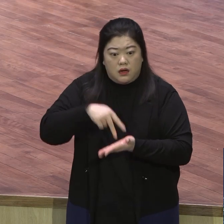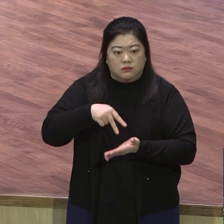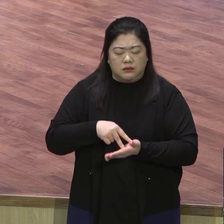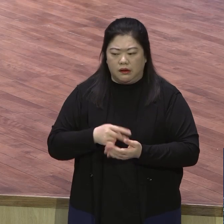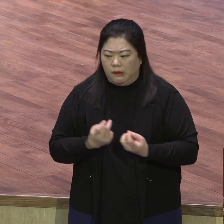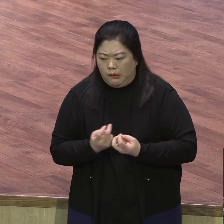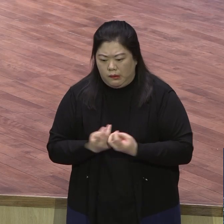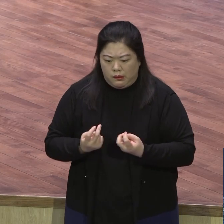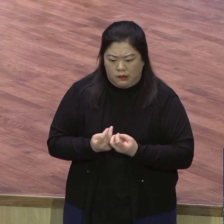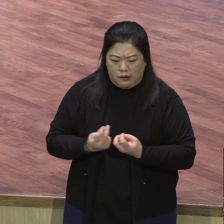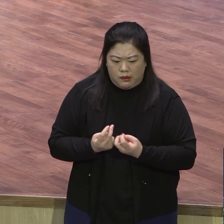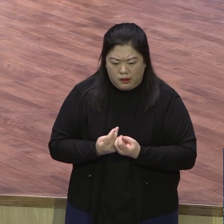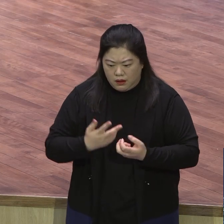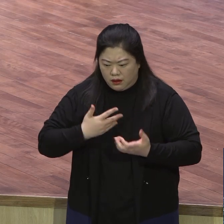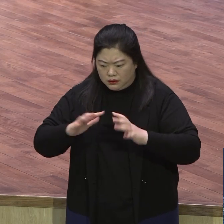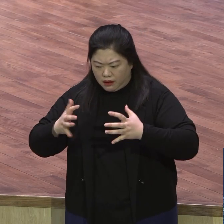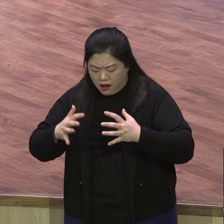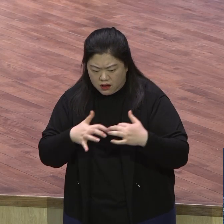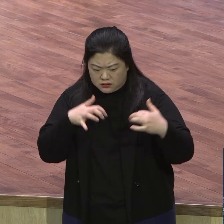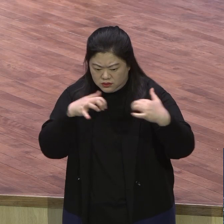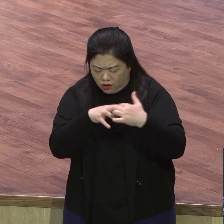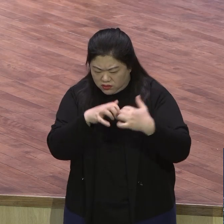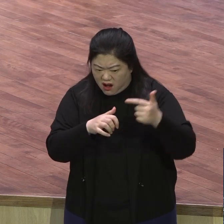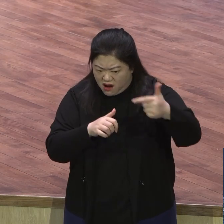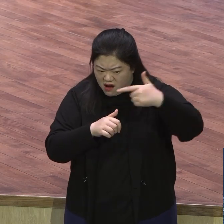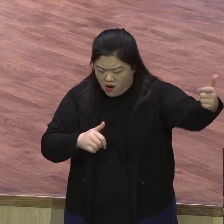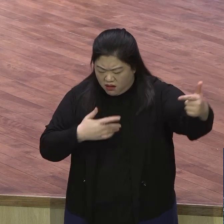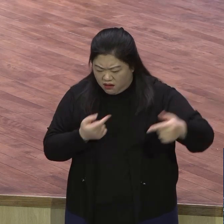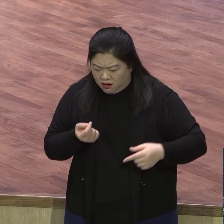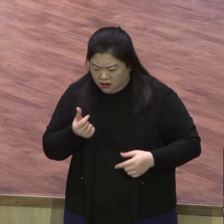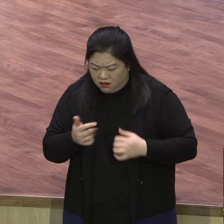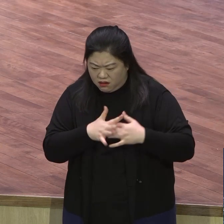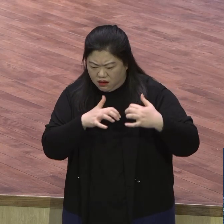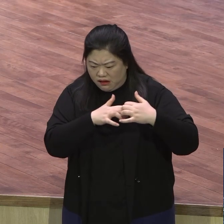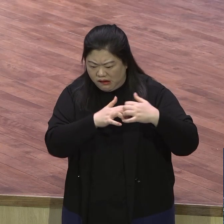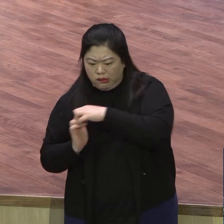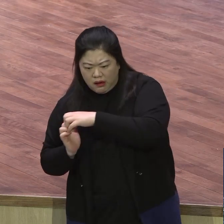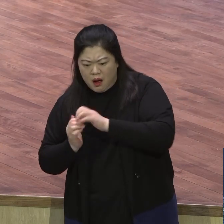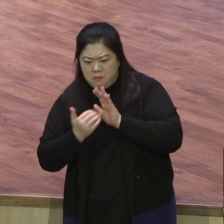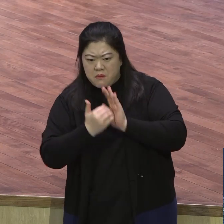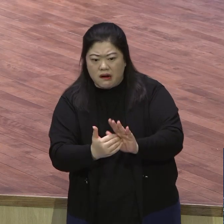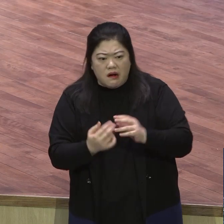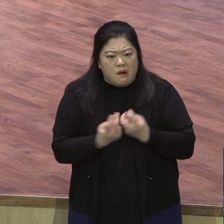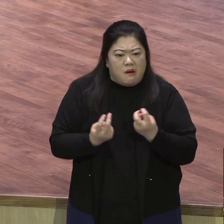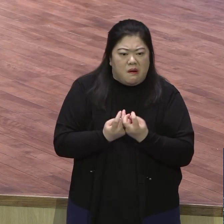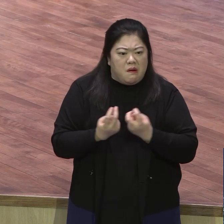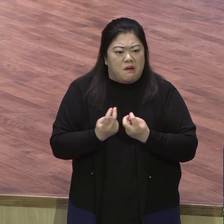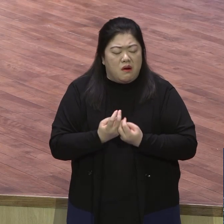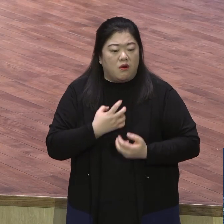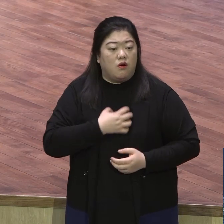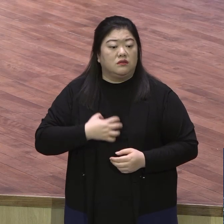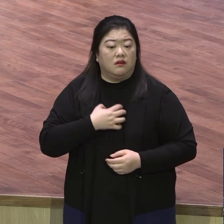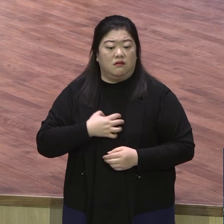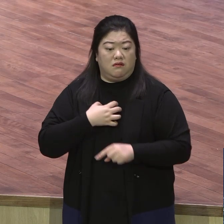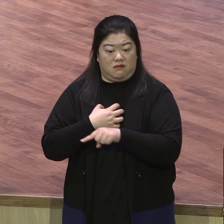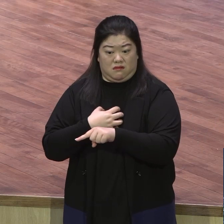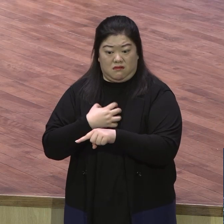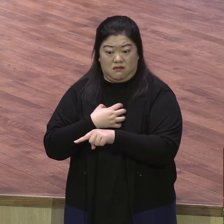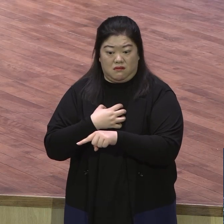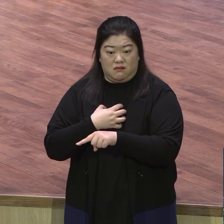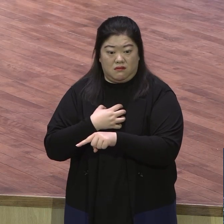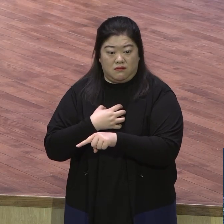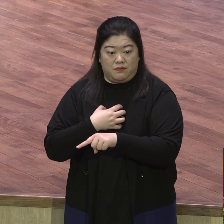어떻게 하면 살아남느냐 이길 수 있느냐 그거는 하나밖에 없었어요.